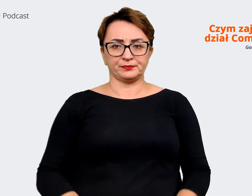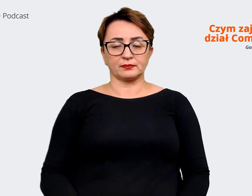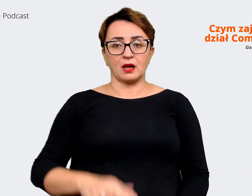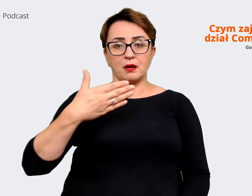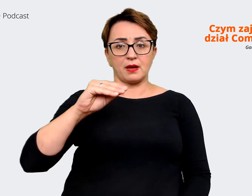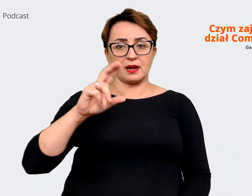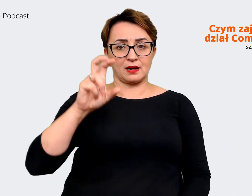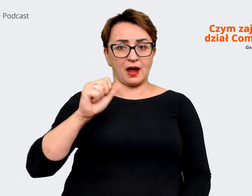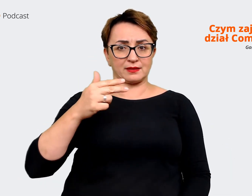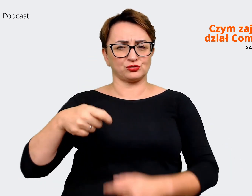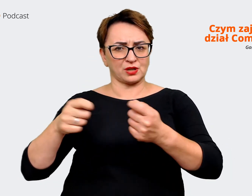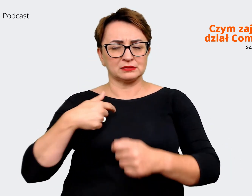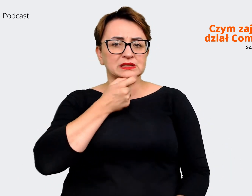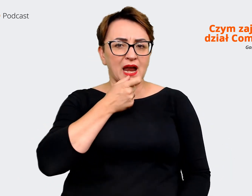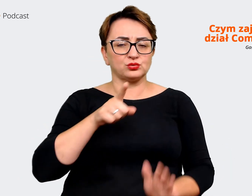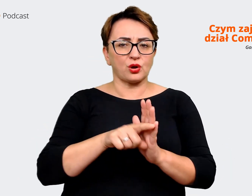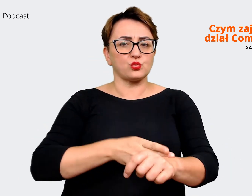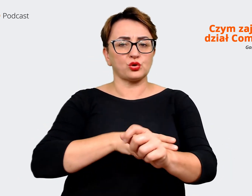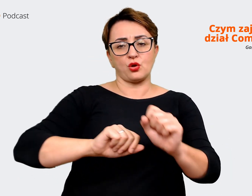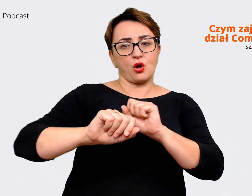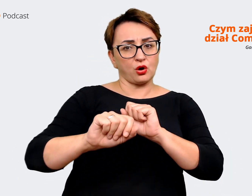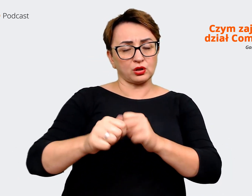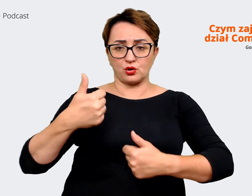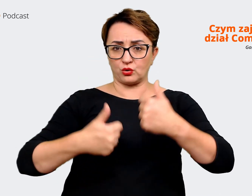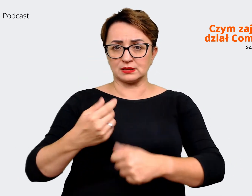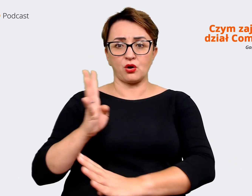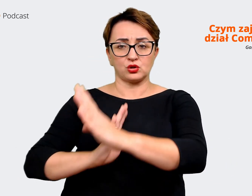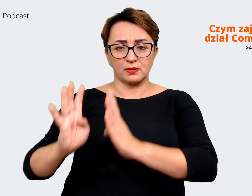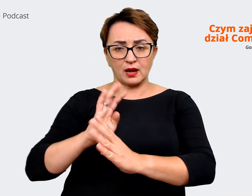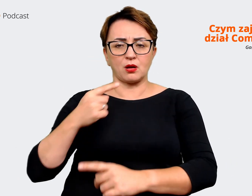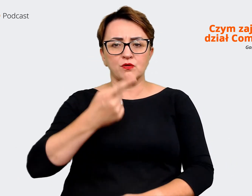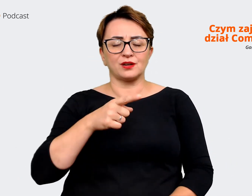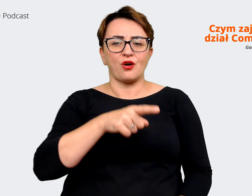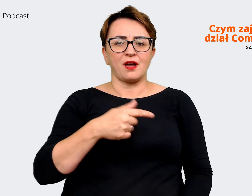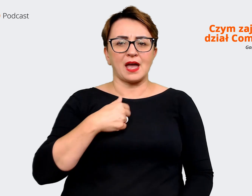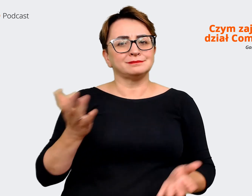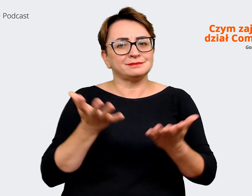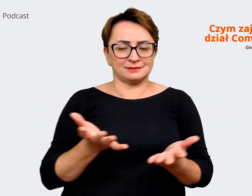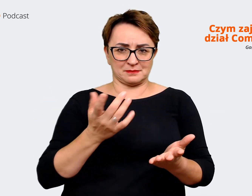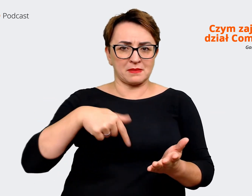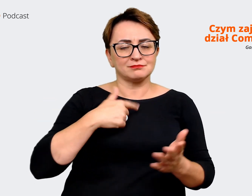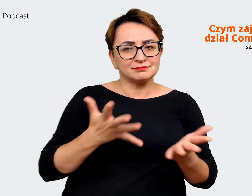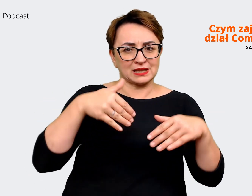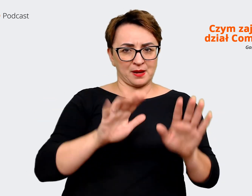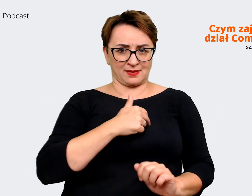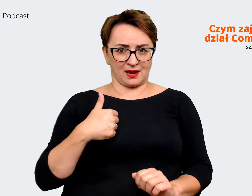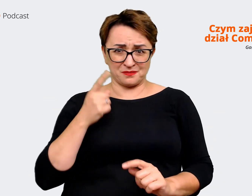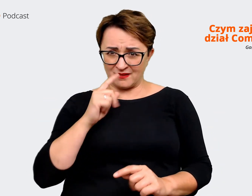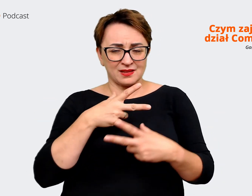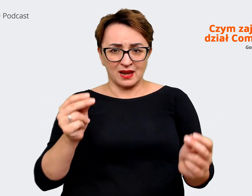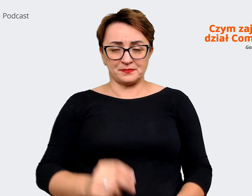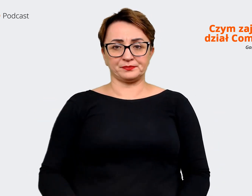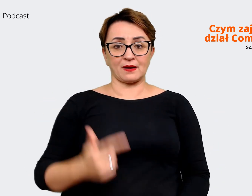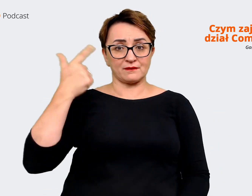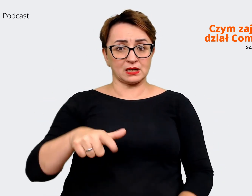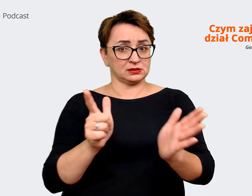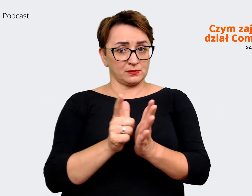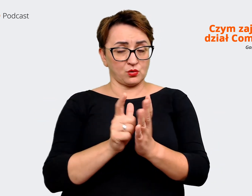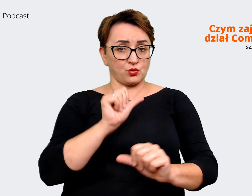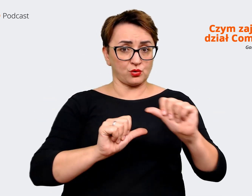poszukiwał, nie mogliśmy go sorsować od sprzedających, wtedy wchodziło nasz własny sklep, czyli w skrócie 1P First Party i te